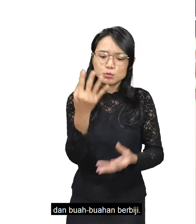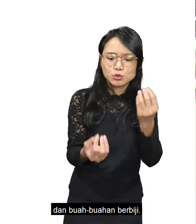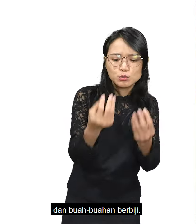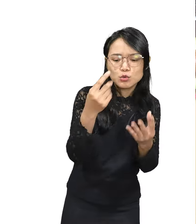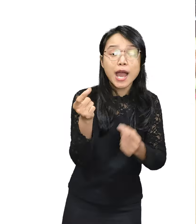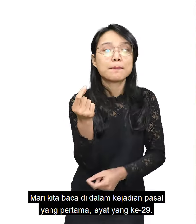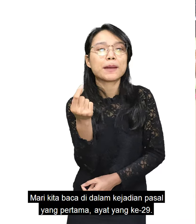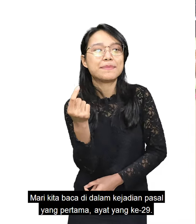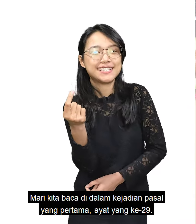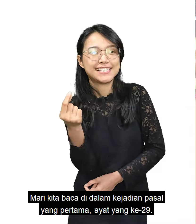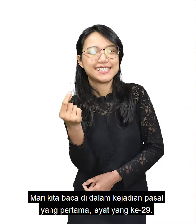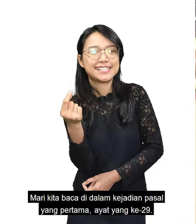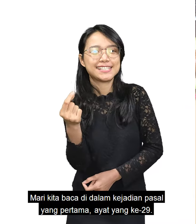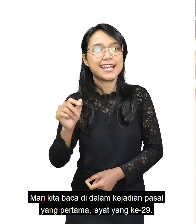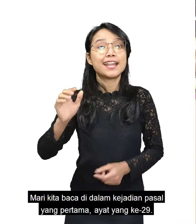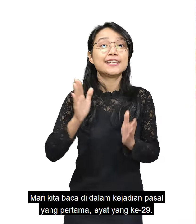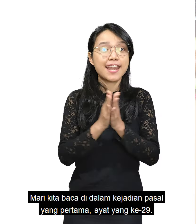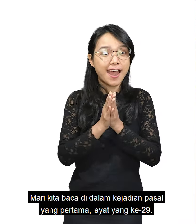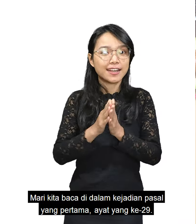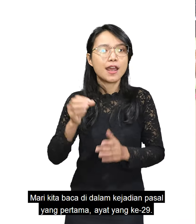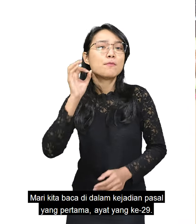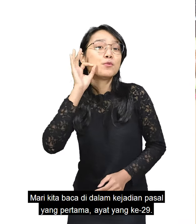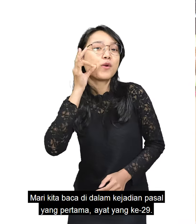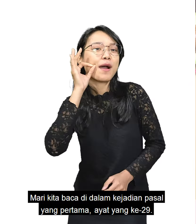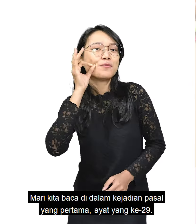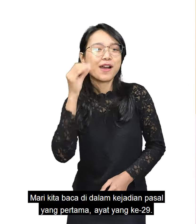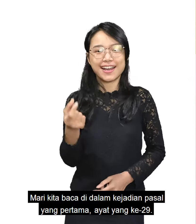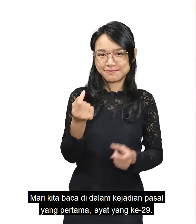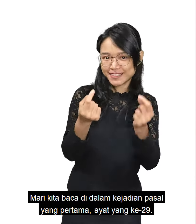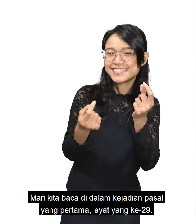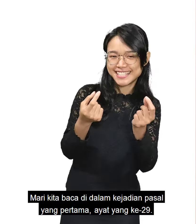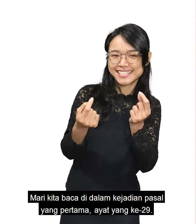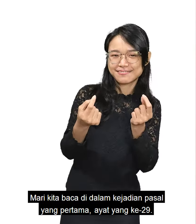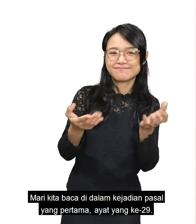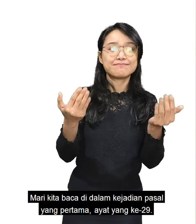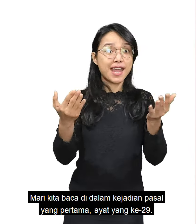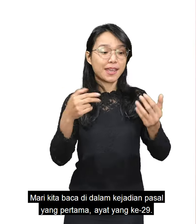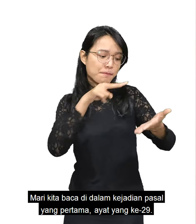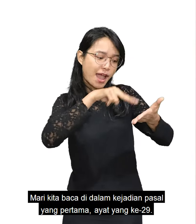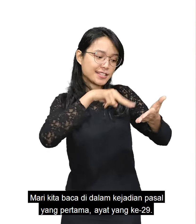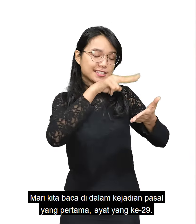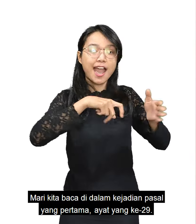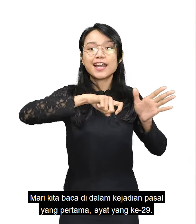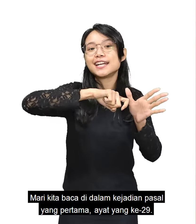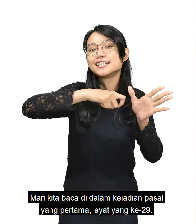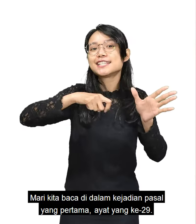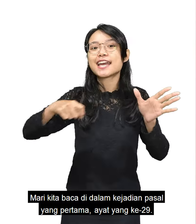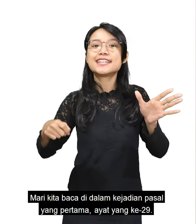berbiji Mari kita baca di dalam kejadian pasal yang pertama ayat yang